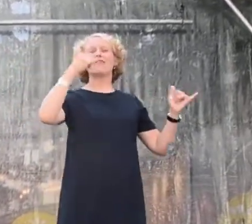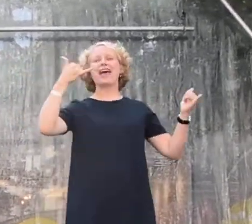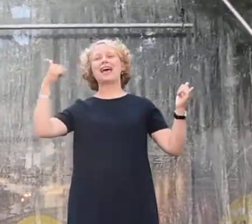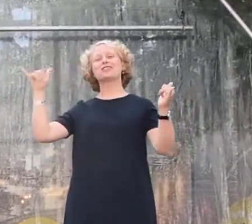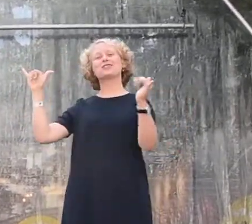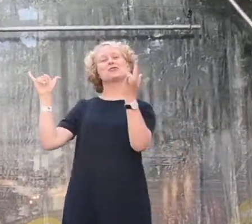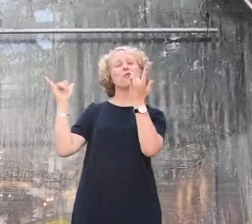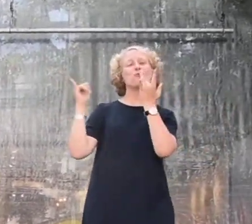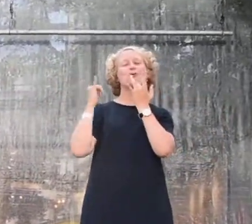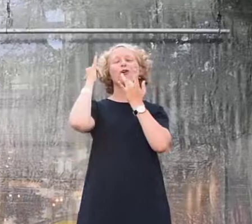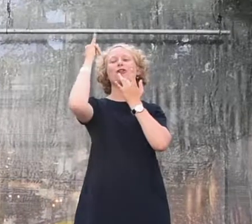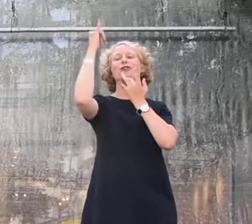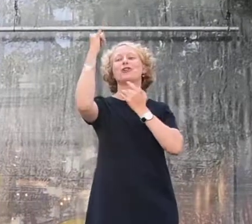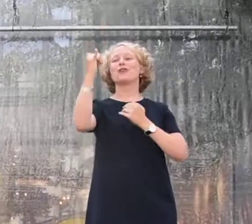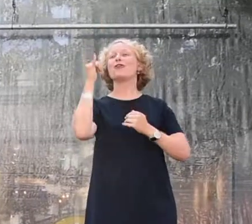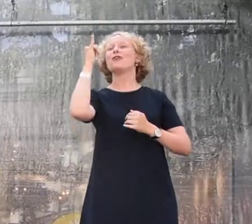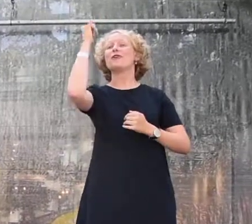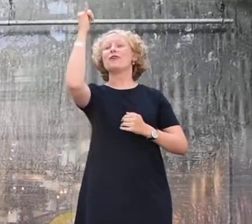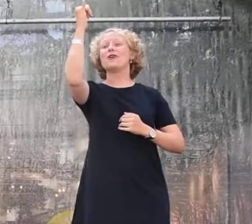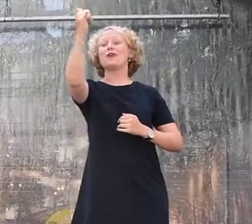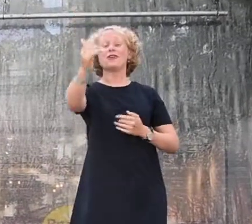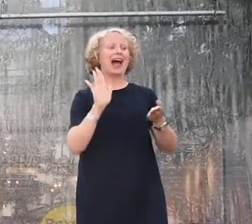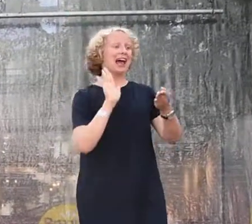daarvan krijg je nooit genoeg.